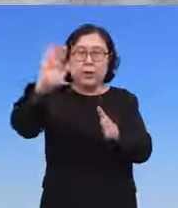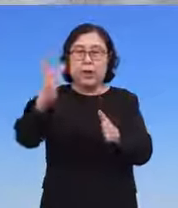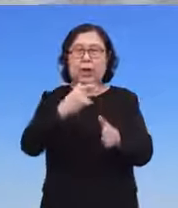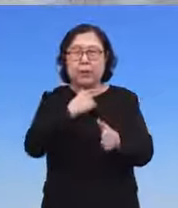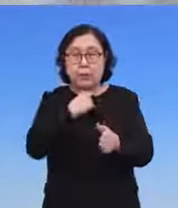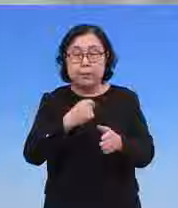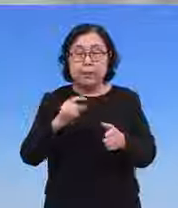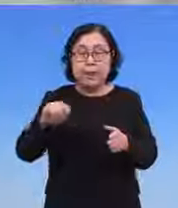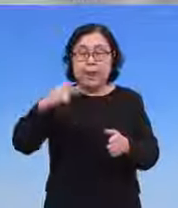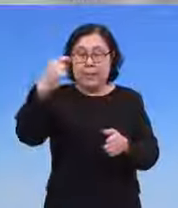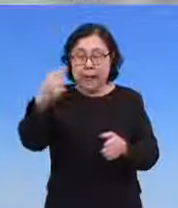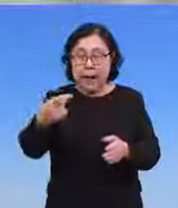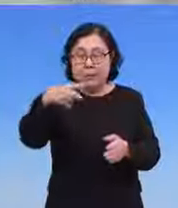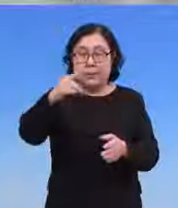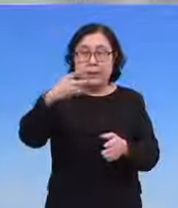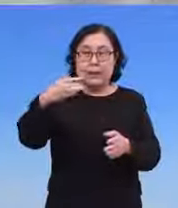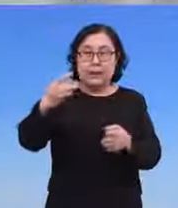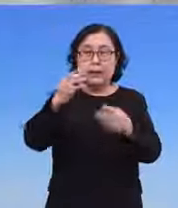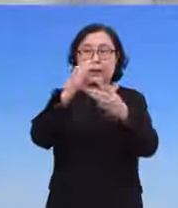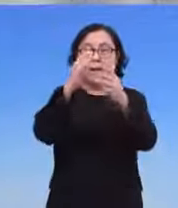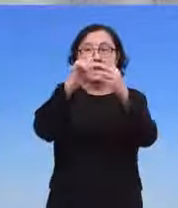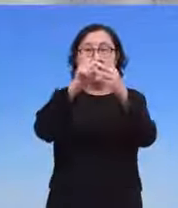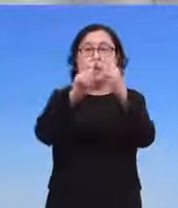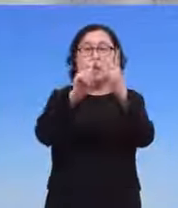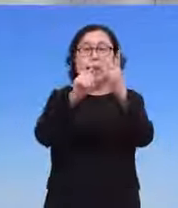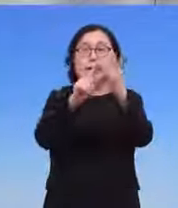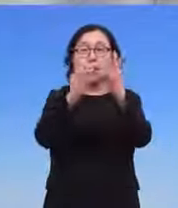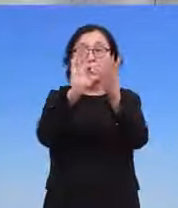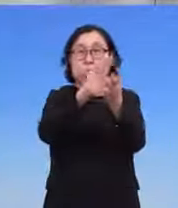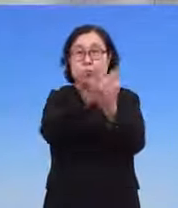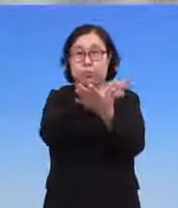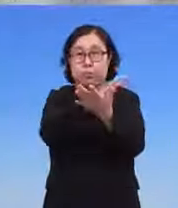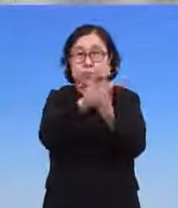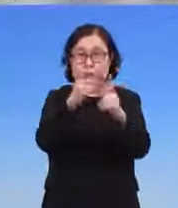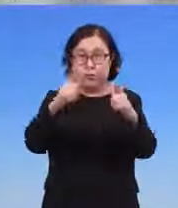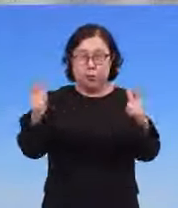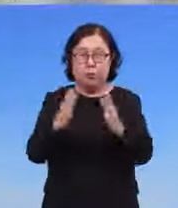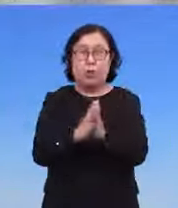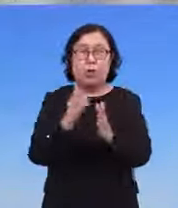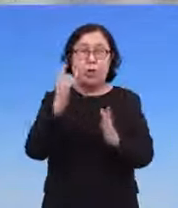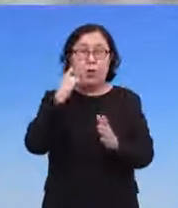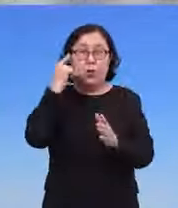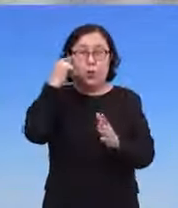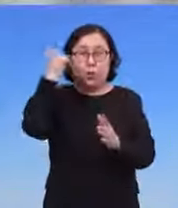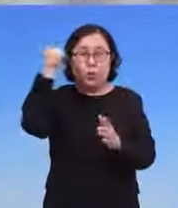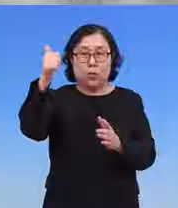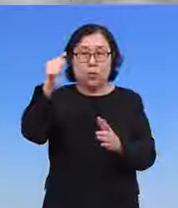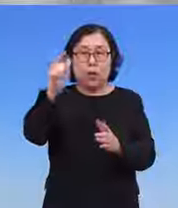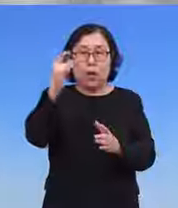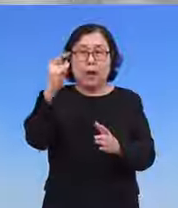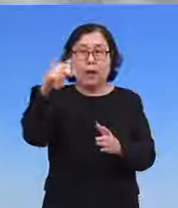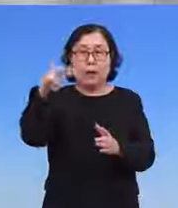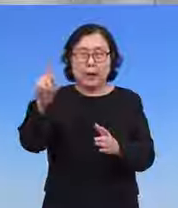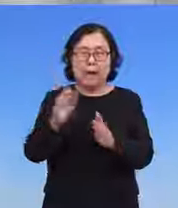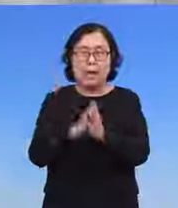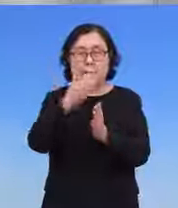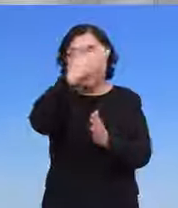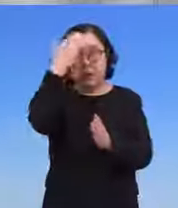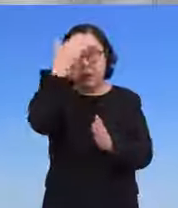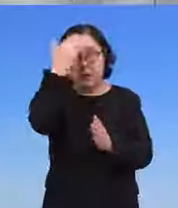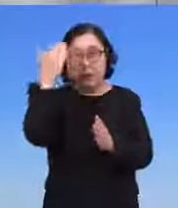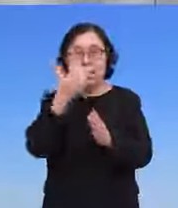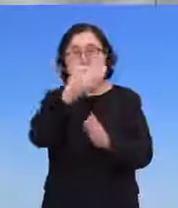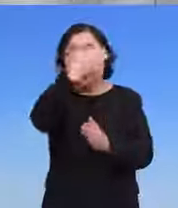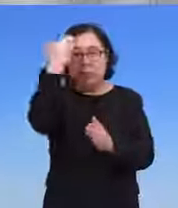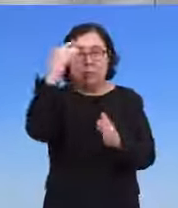네 가지로 분류가 된다는 걸 하나님이 가르쳐 주셨습니다. 첫 번째는 목회자 다음 세대, 목회자 청년.